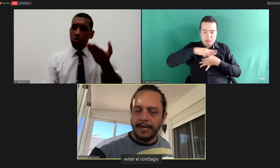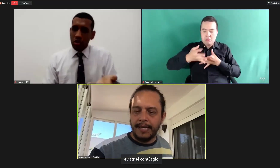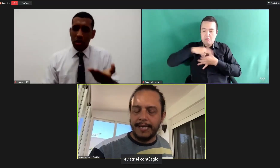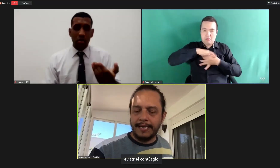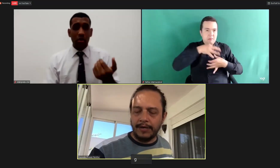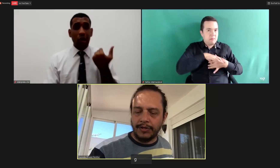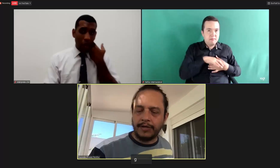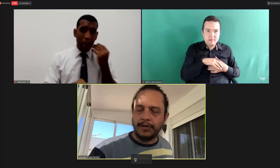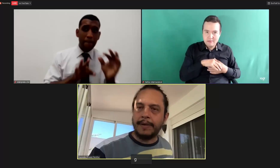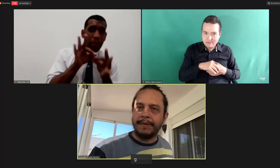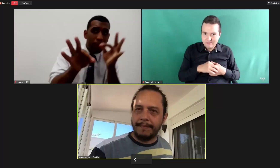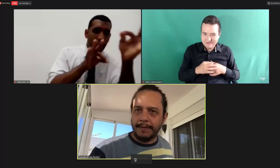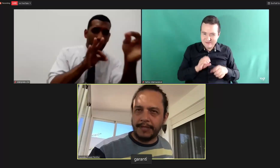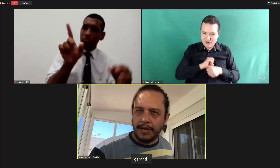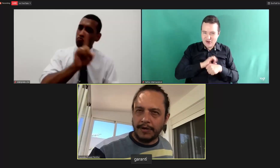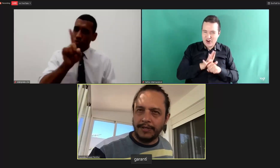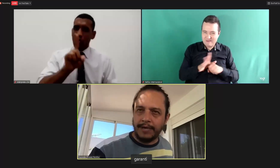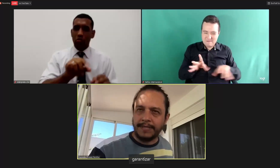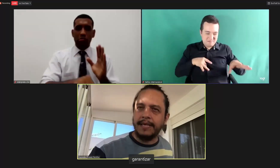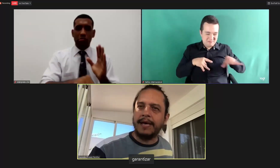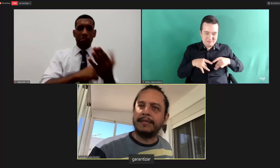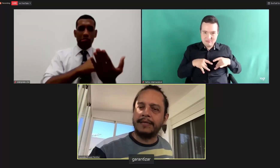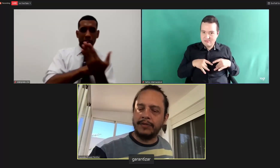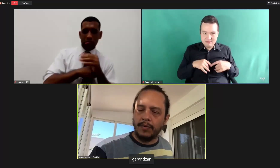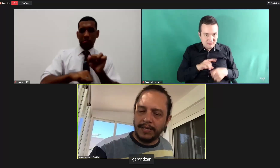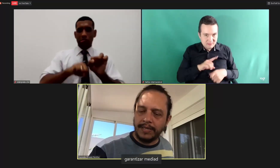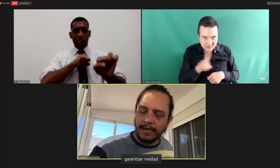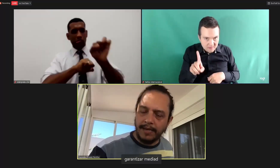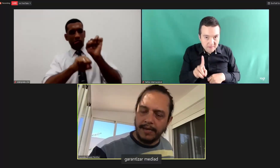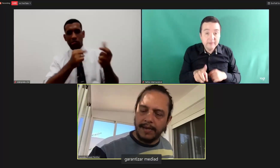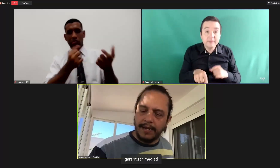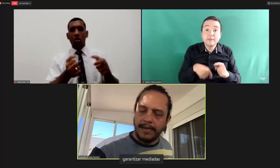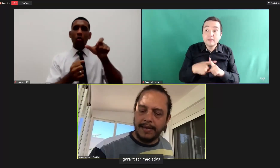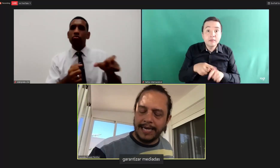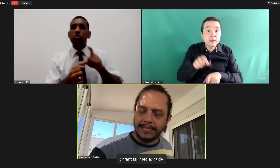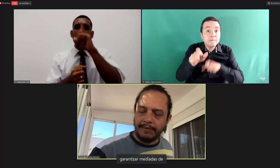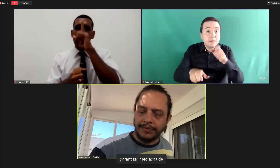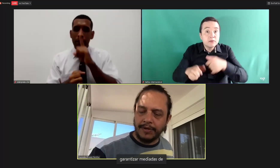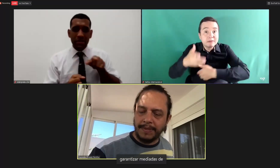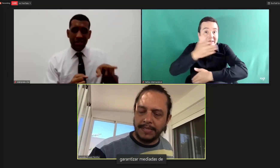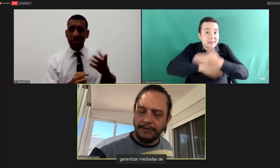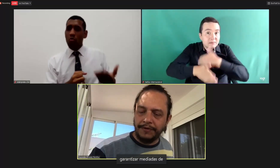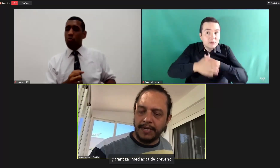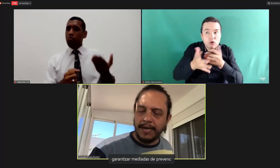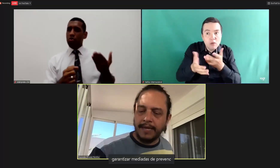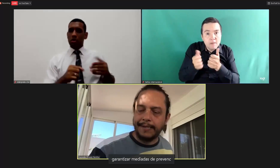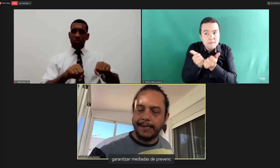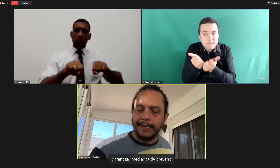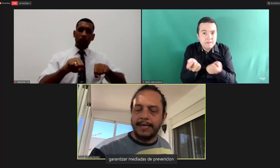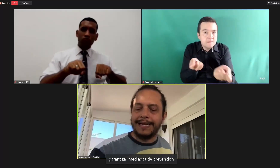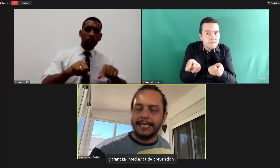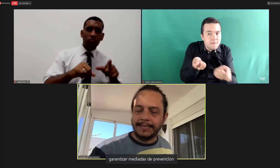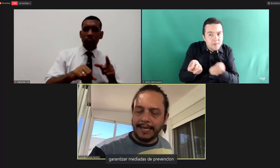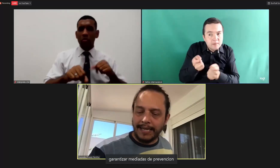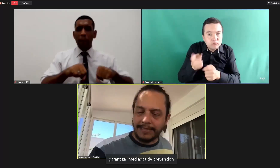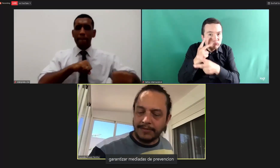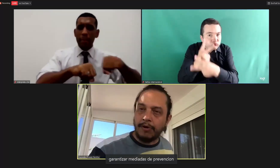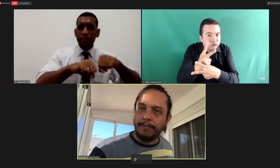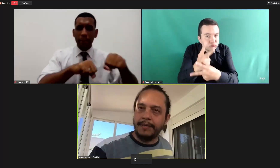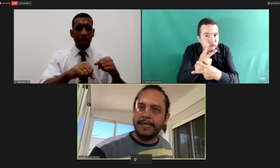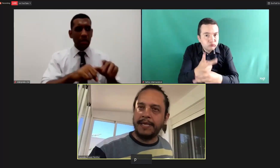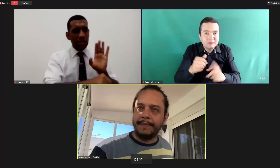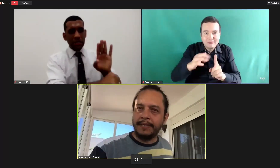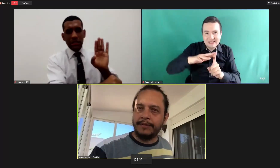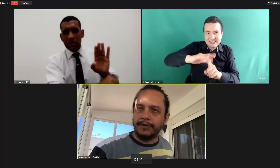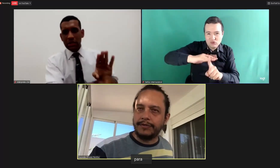prevención en el contagio también para personas con discapacidad, teniendo en cuenta la situación específica, garantizar el acceso